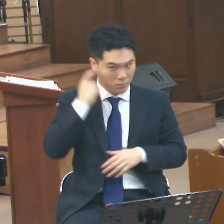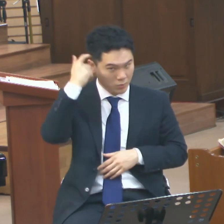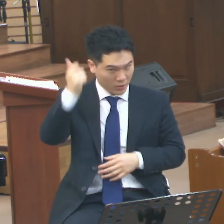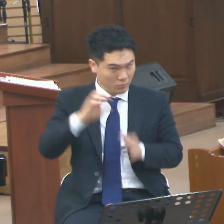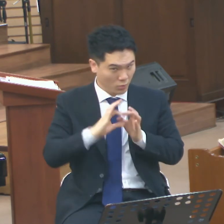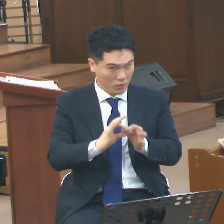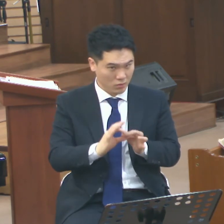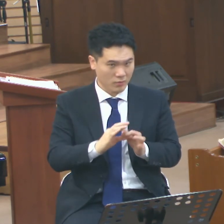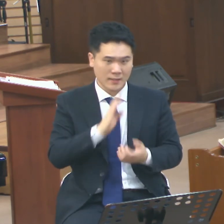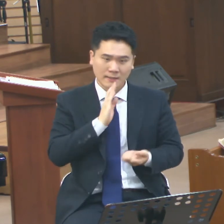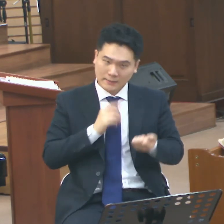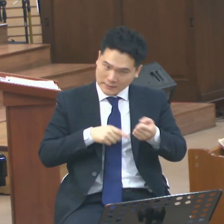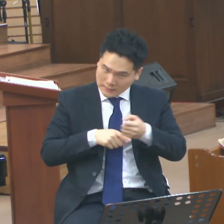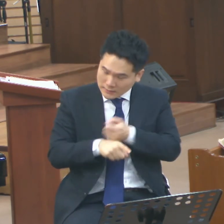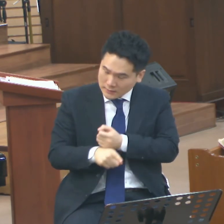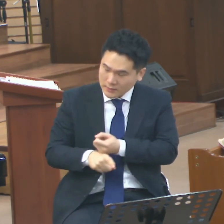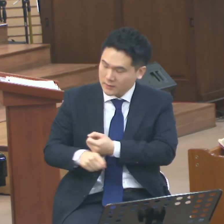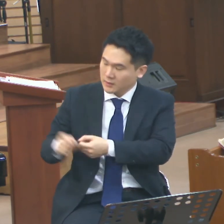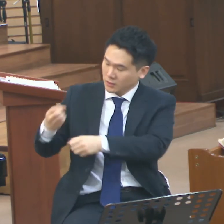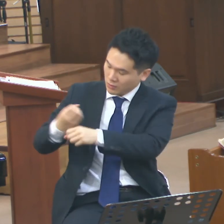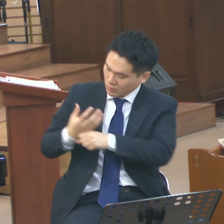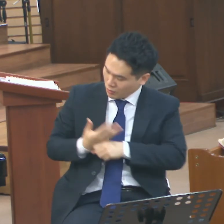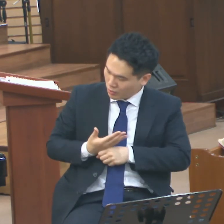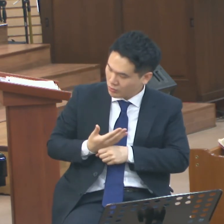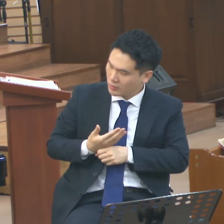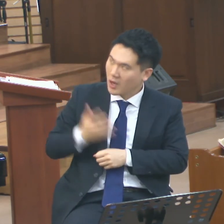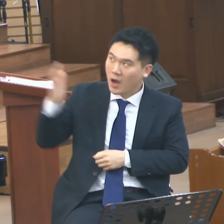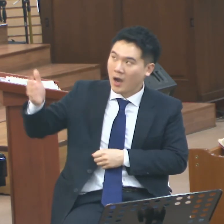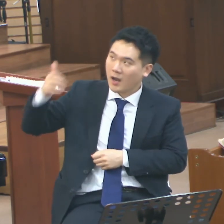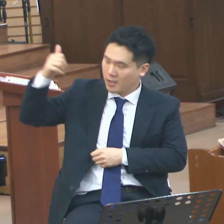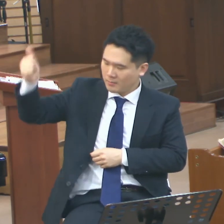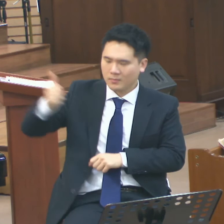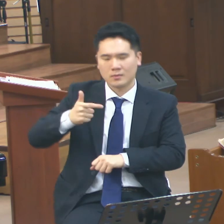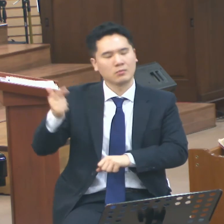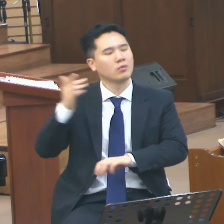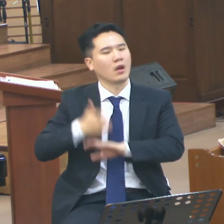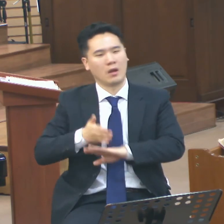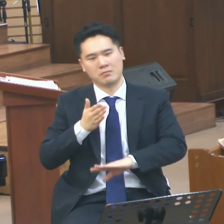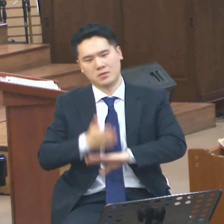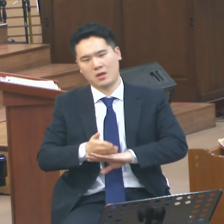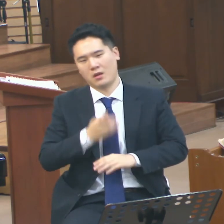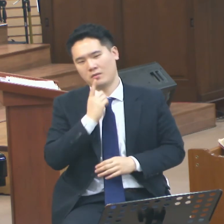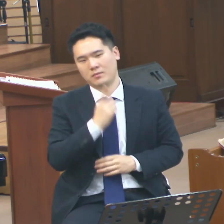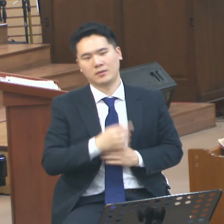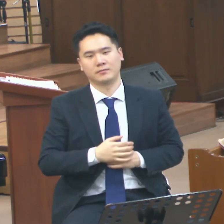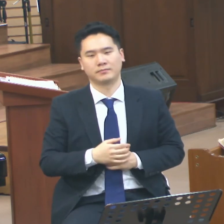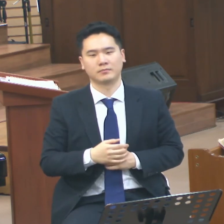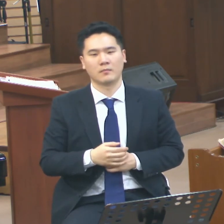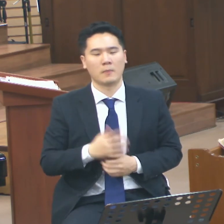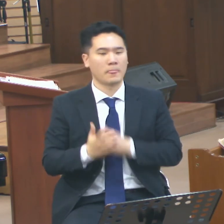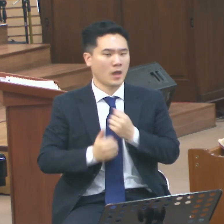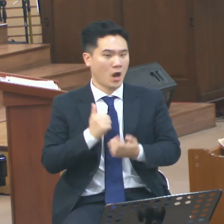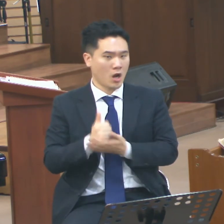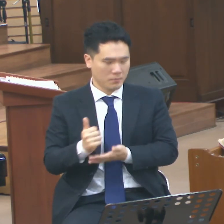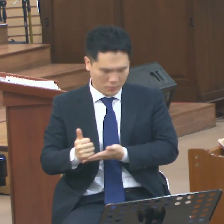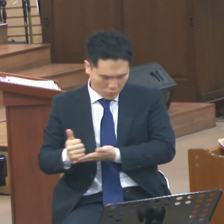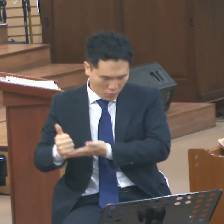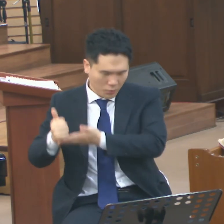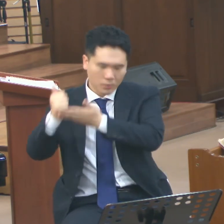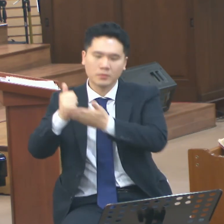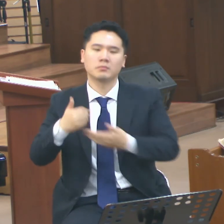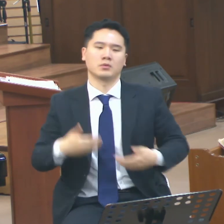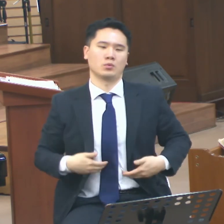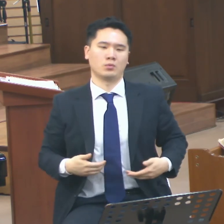통해서 진리를 전해주셨는데 은혜가 많이 됐는데 은혜 주신 하나님께 감사합니다. 그럼 하나님을 높이잖아요.